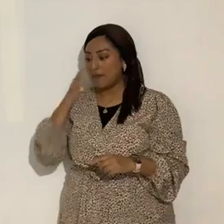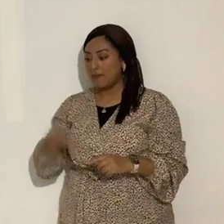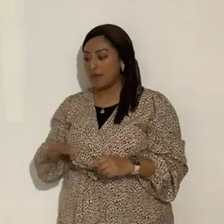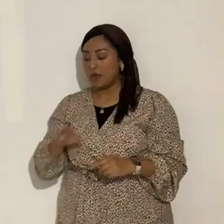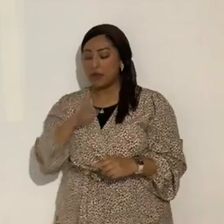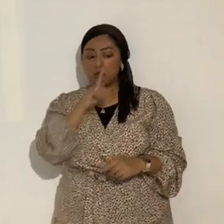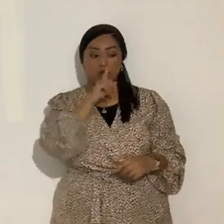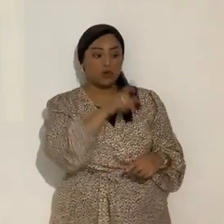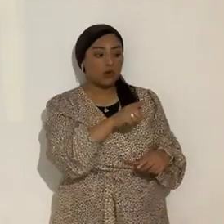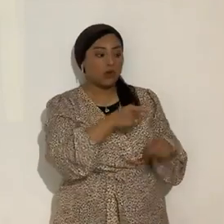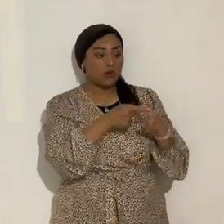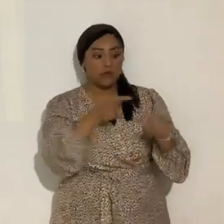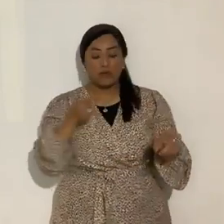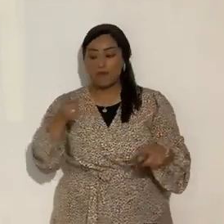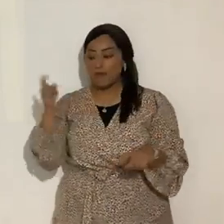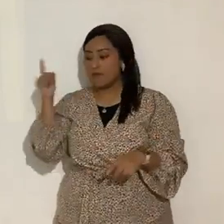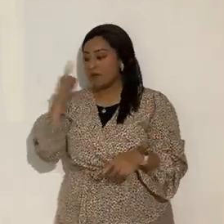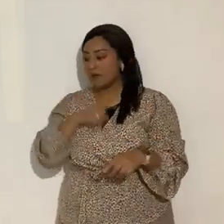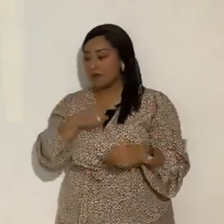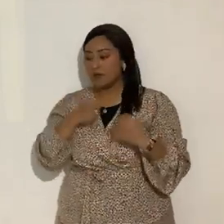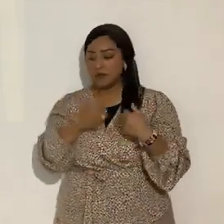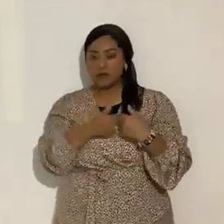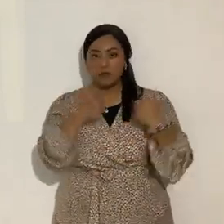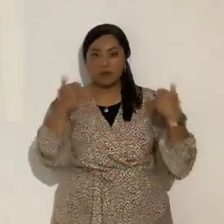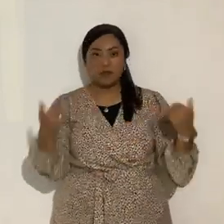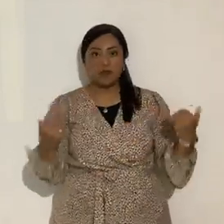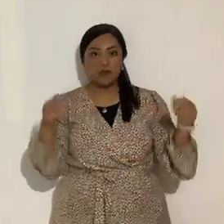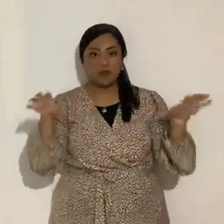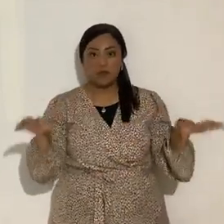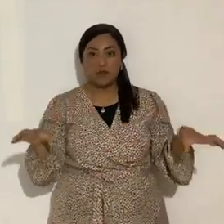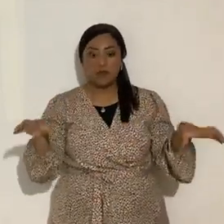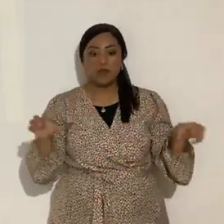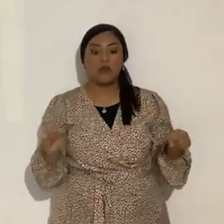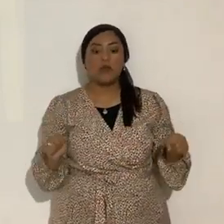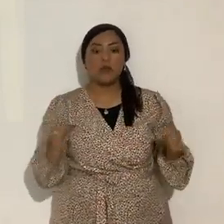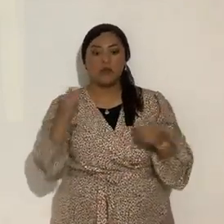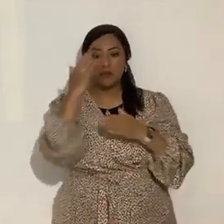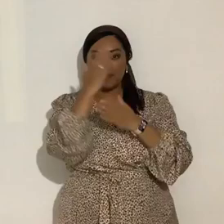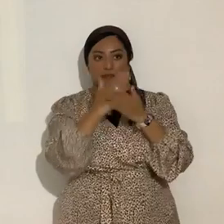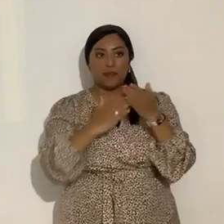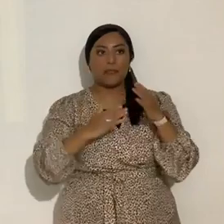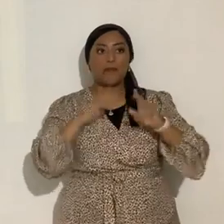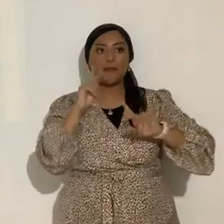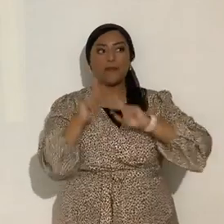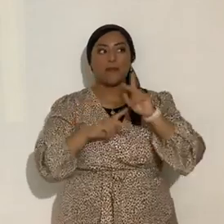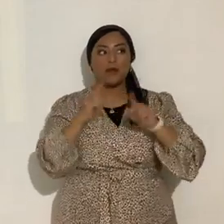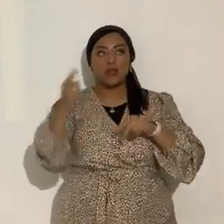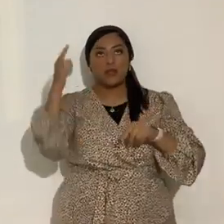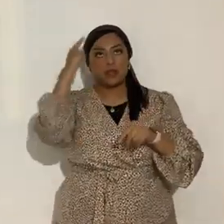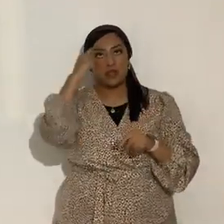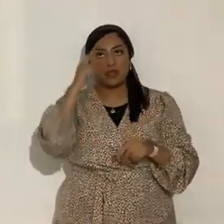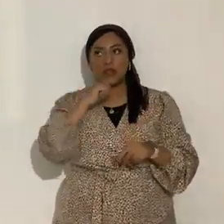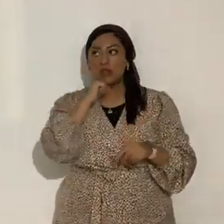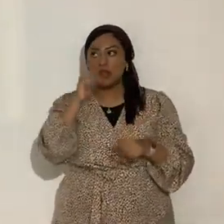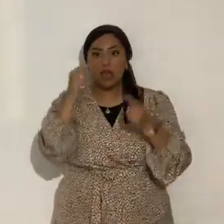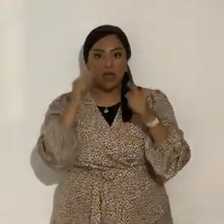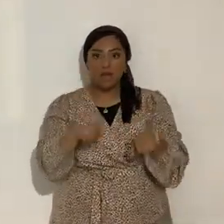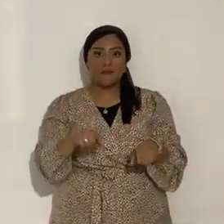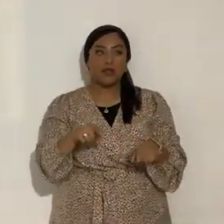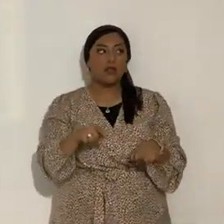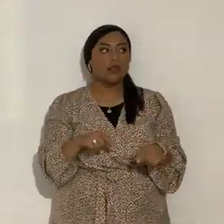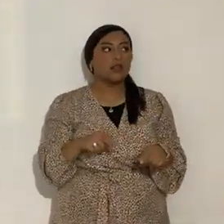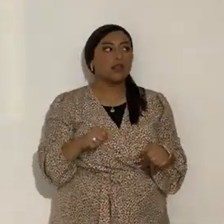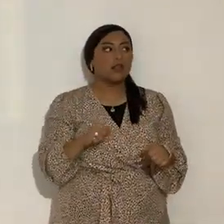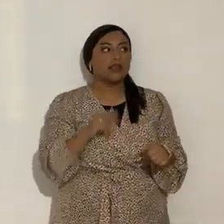verdadero de lo falso. Bueno, ahora, algo que la gente piensa que no sucede es que Dios,